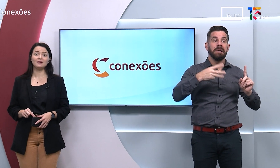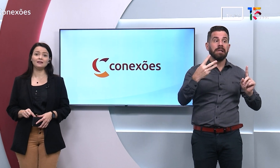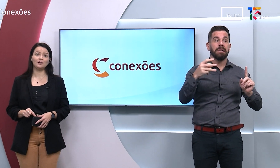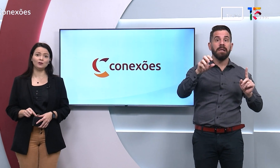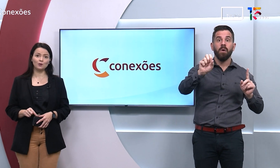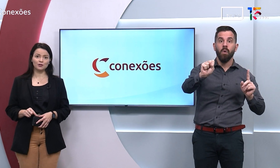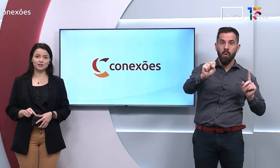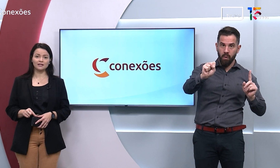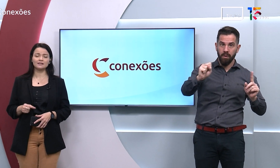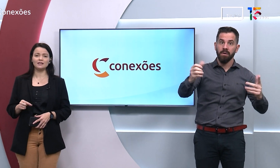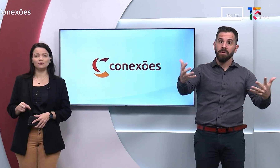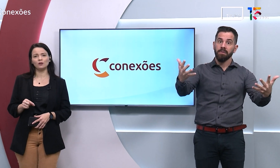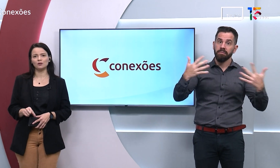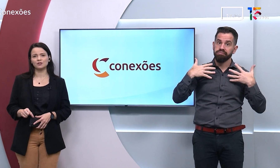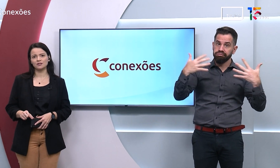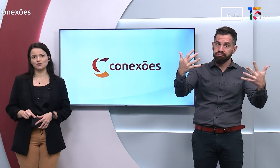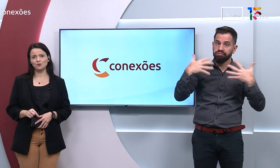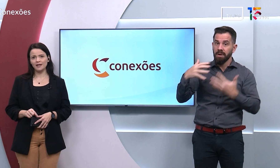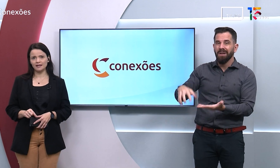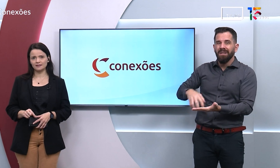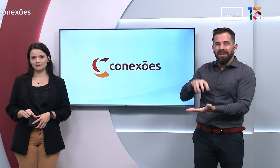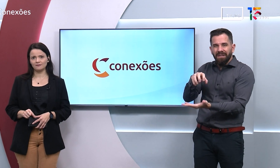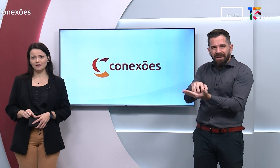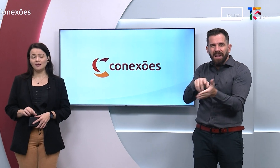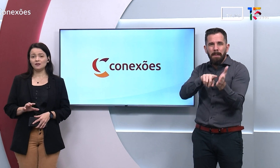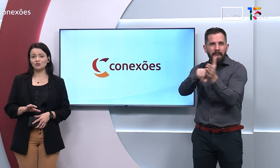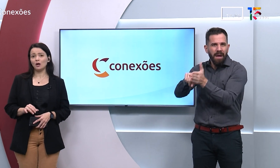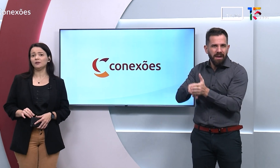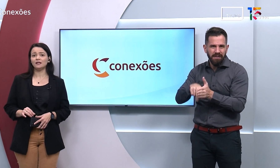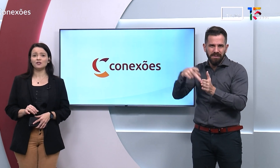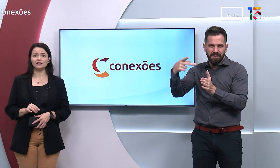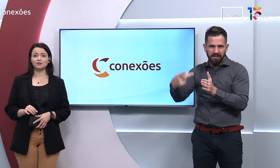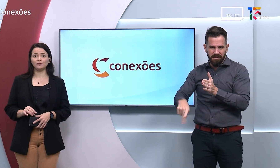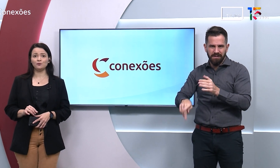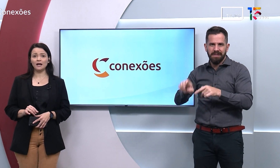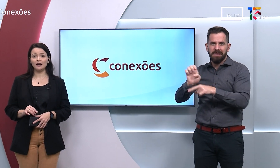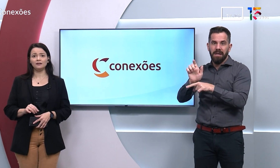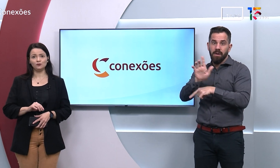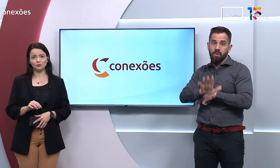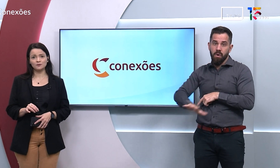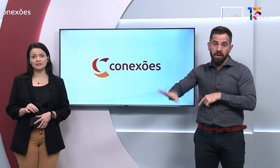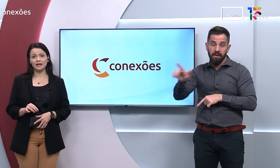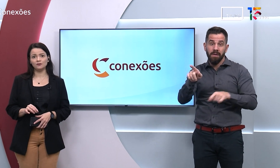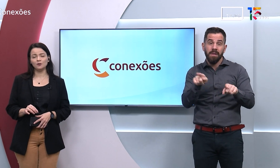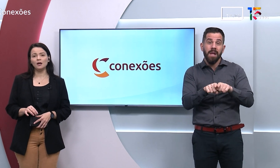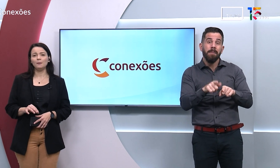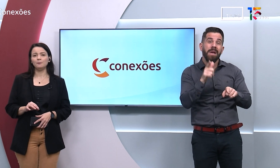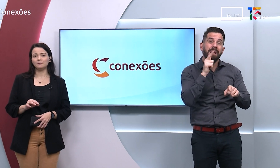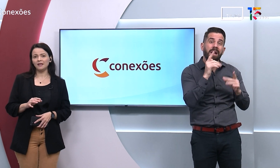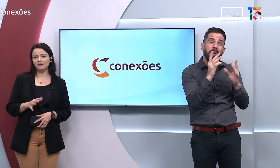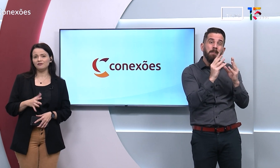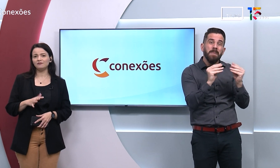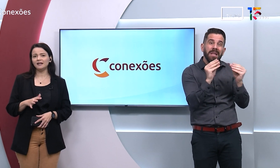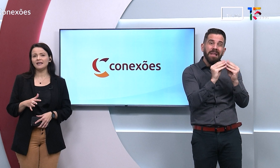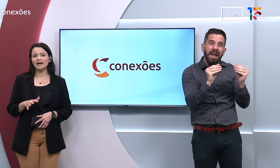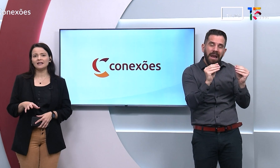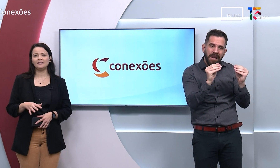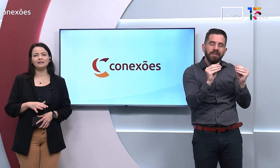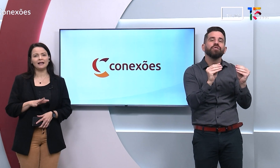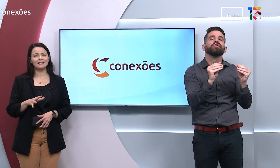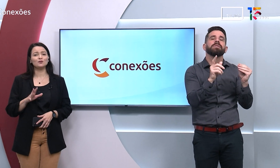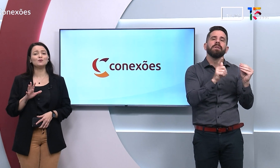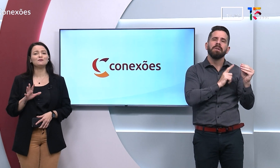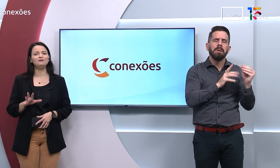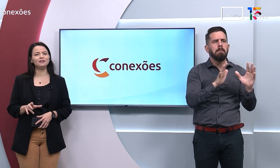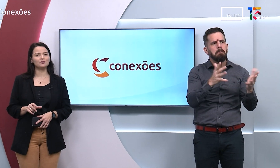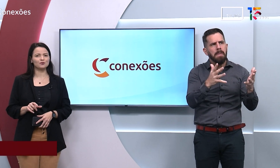Informações Meteorológicas e Hidrológicas de Goiás. Já a umidade relativa do ar em todo o estado deve variar aí